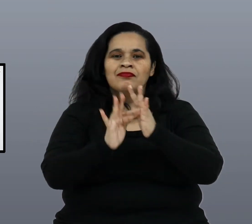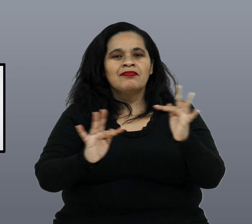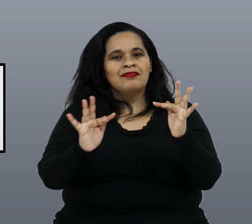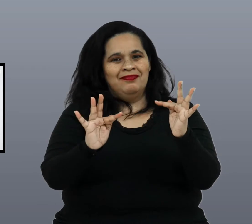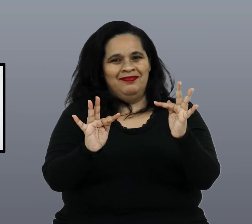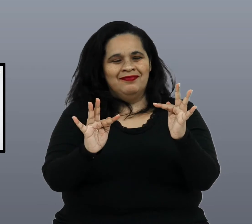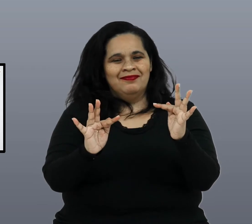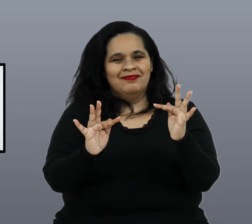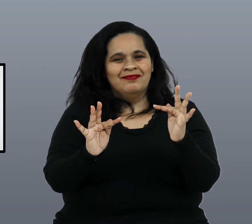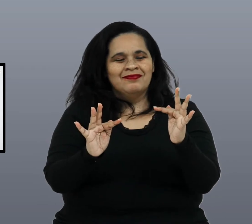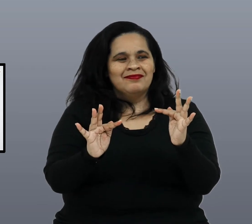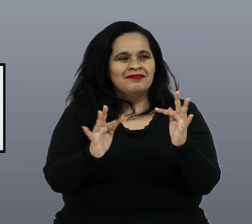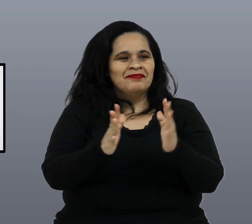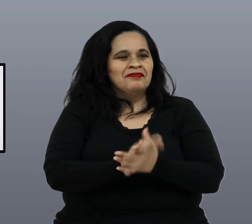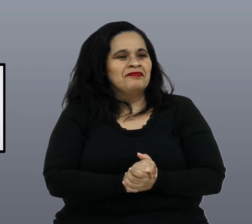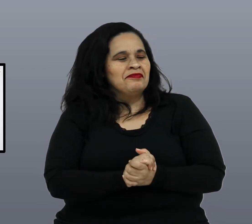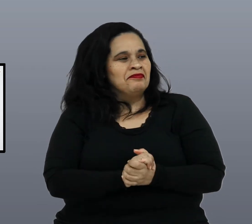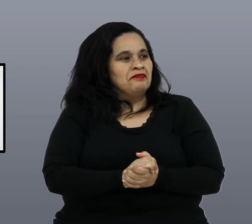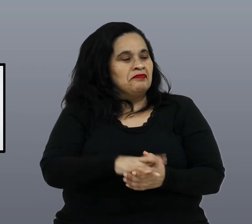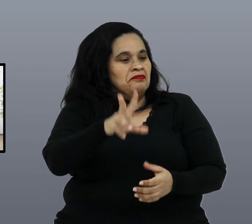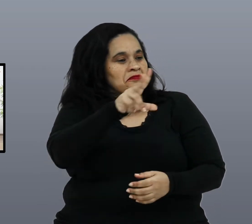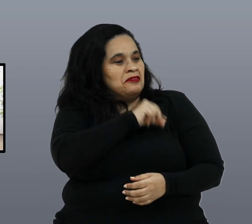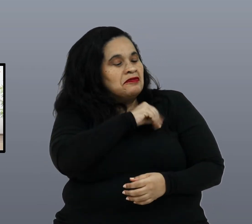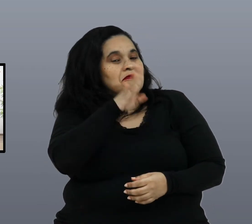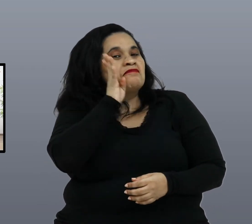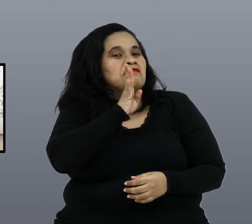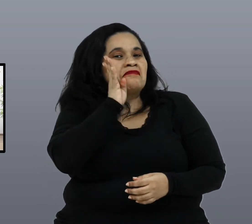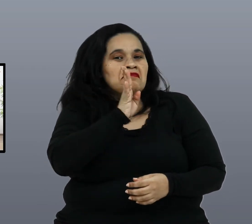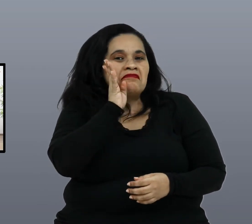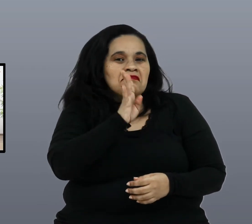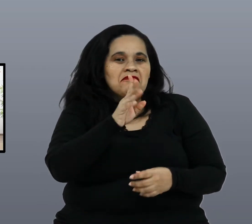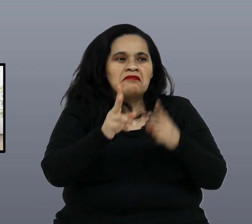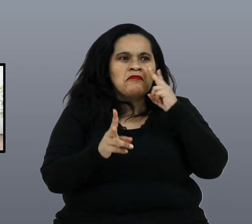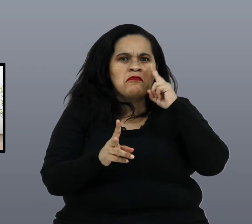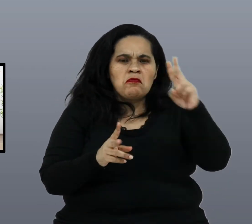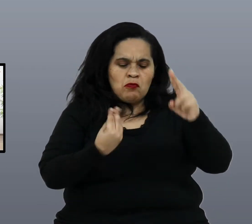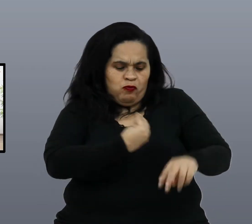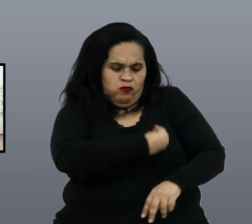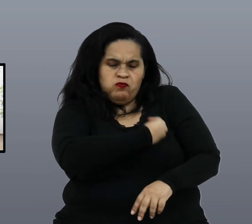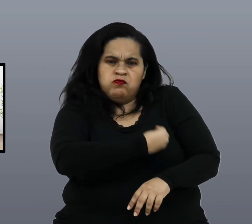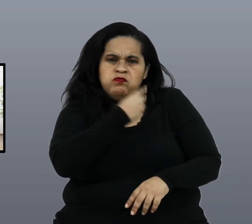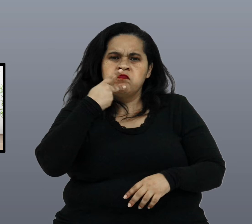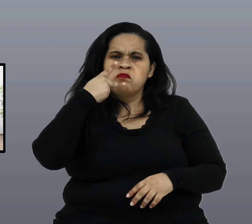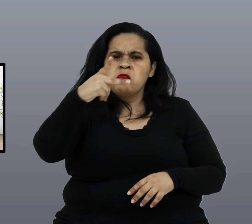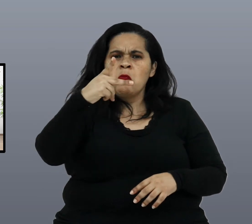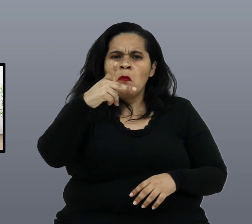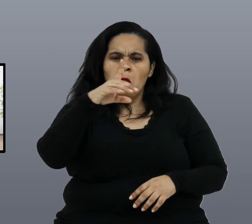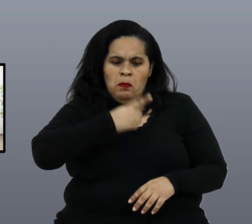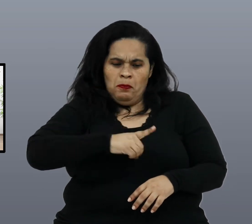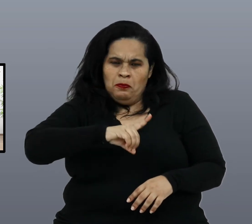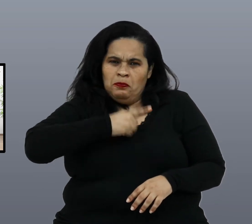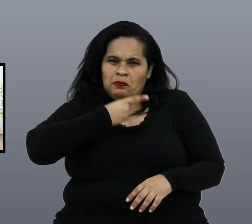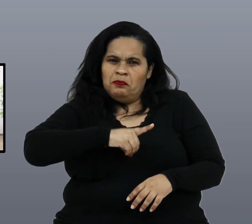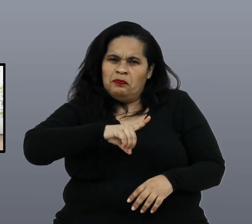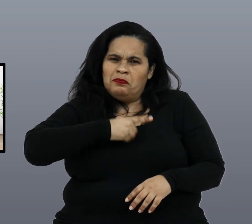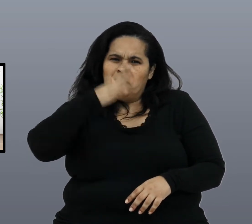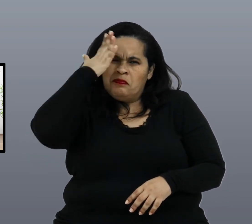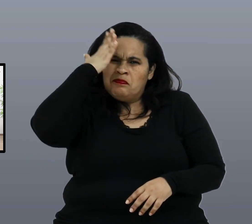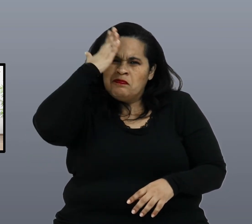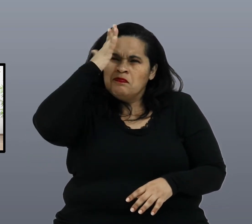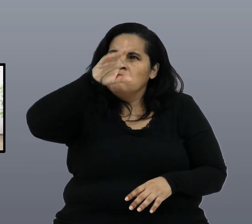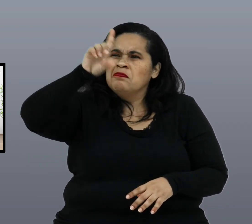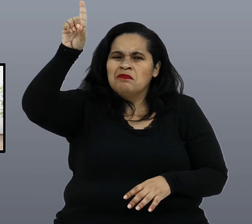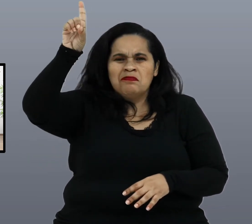que é feliz. Muito legal olhar para o livro do profeta Daniel e enxergar isso, né? Um Deus que é soberano sobre a história, um Deus